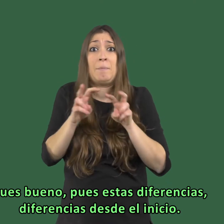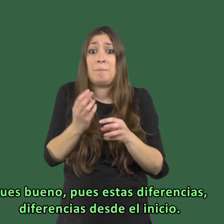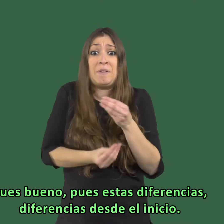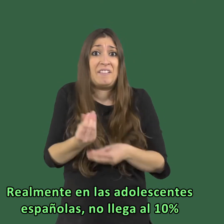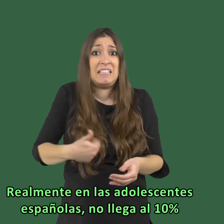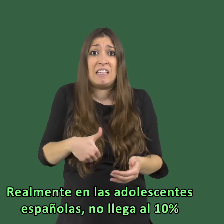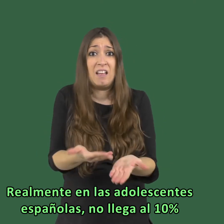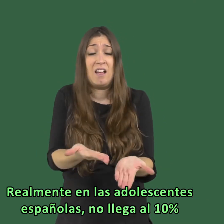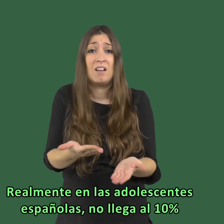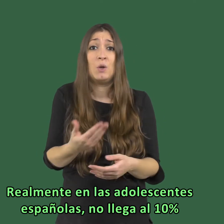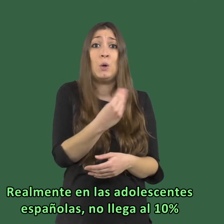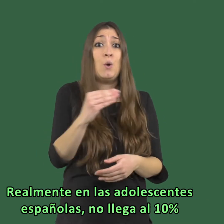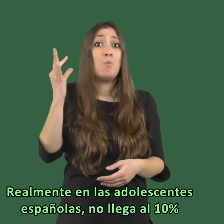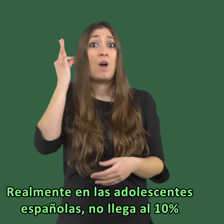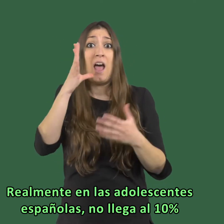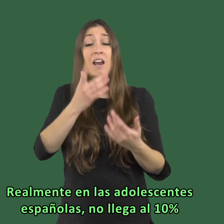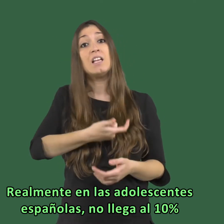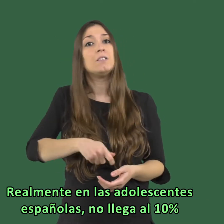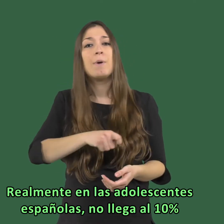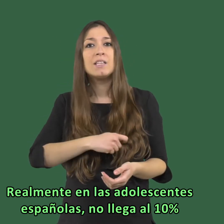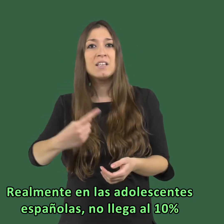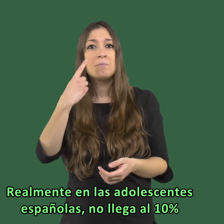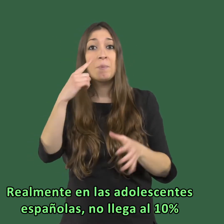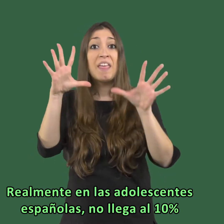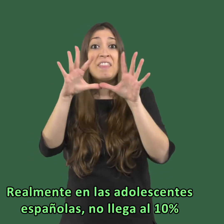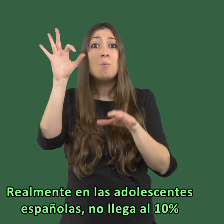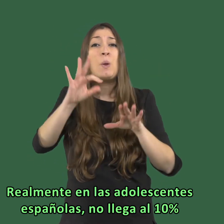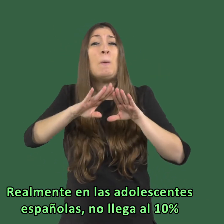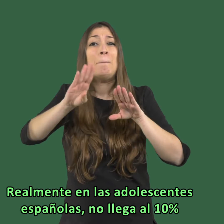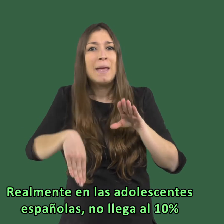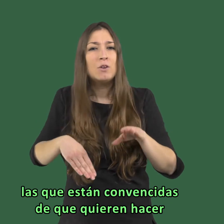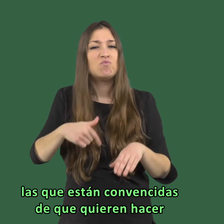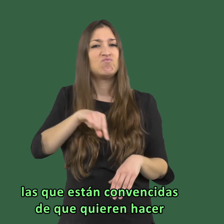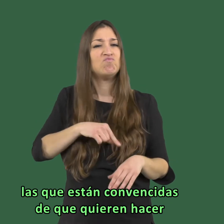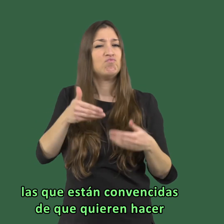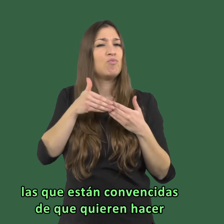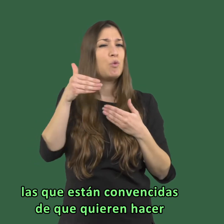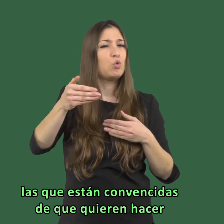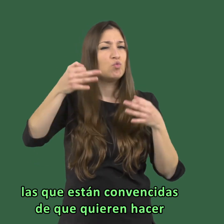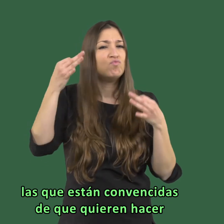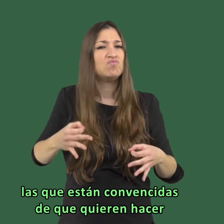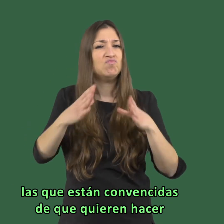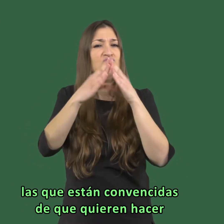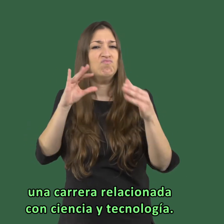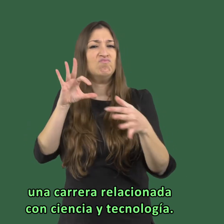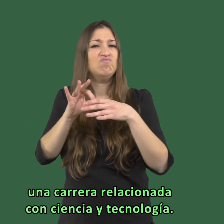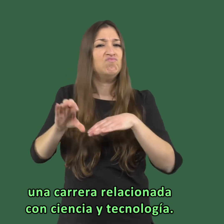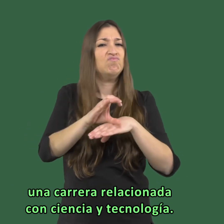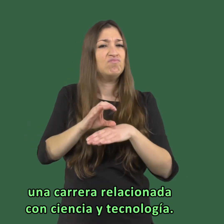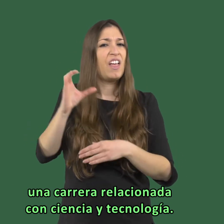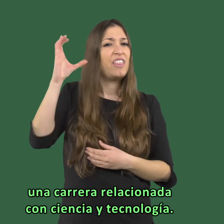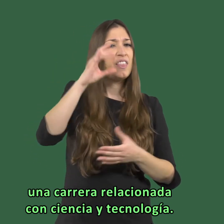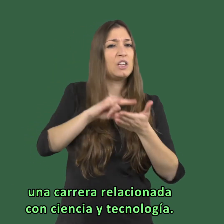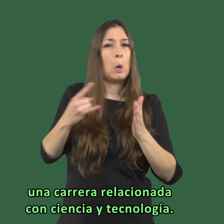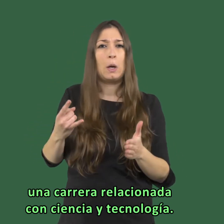el inicio? Realmente en las adolescentes españolas no llega al 10% las que están convencidas de que quieren hacer una carrera